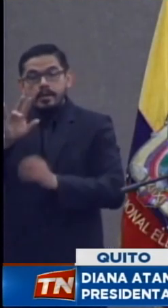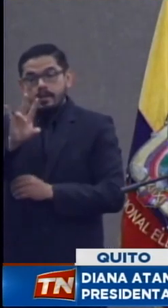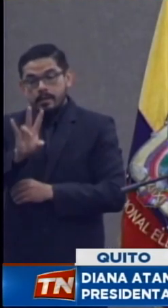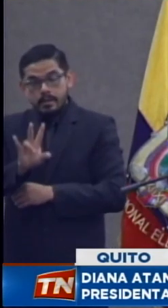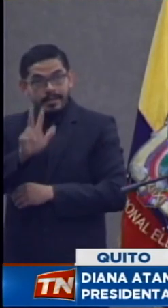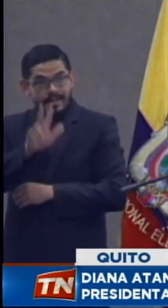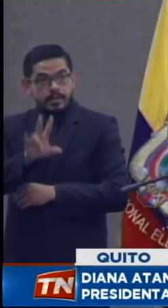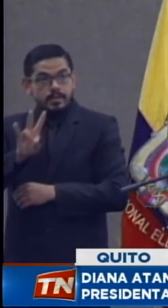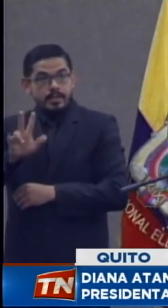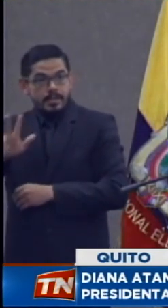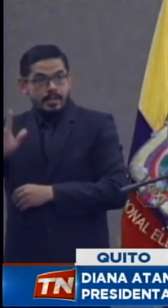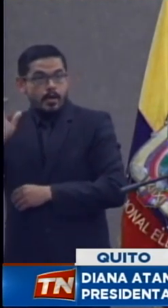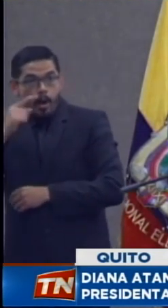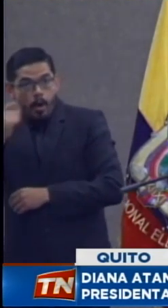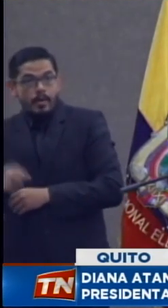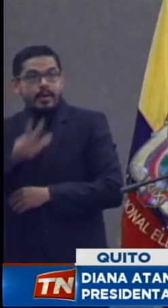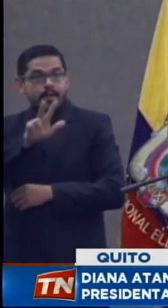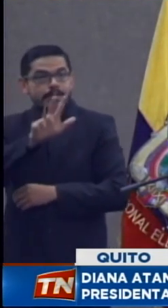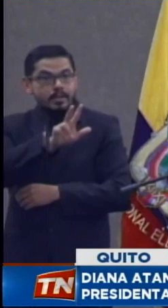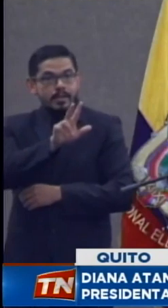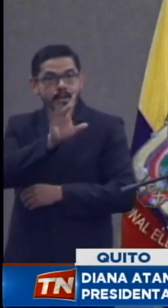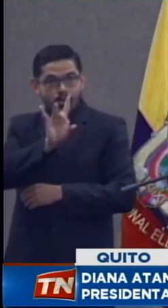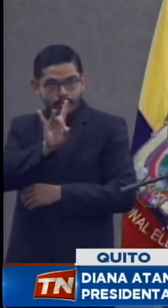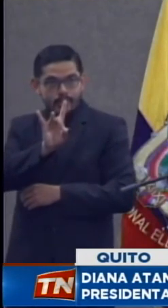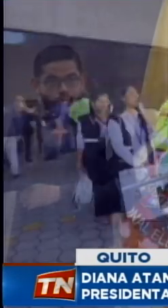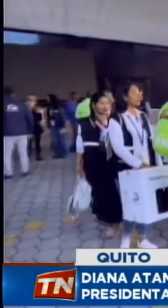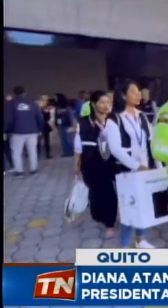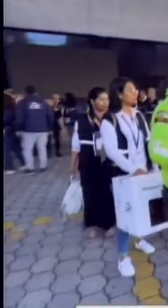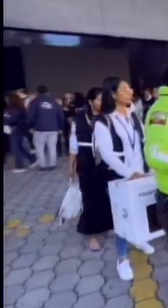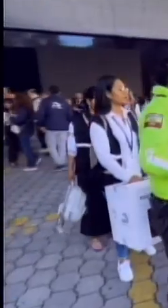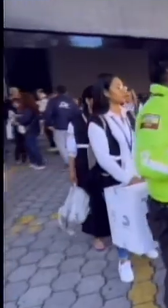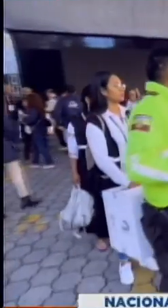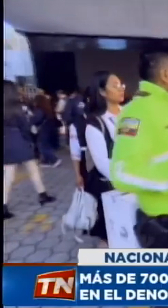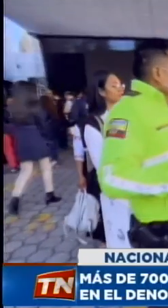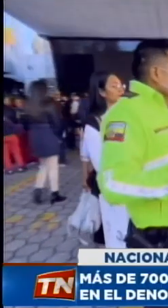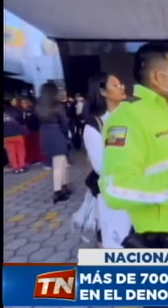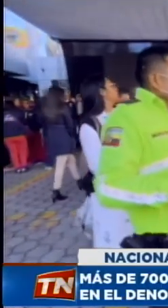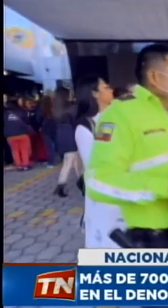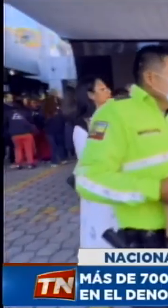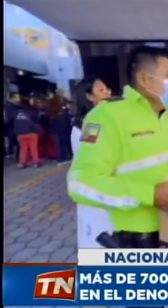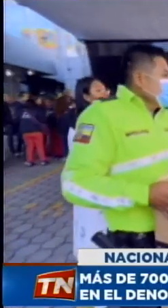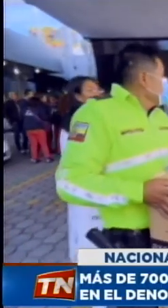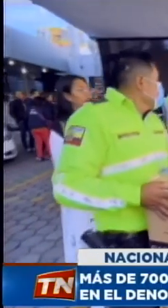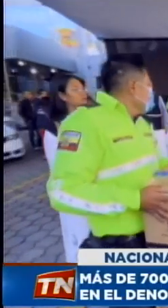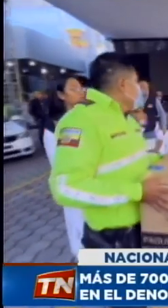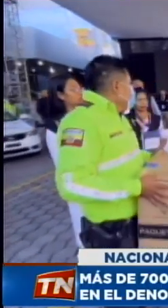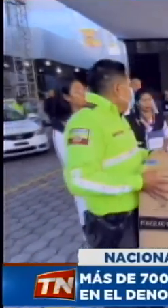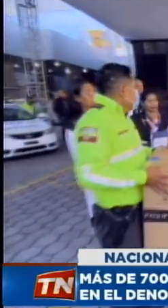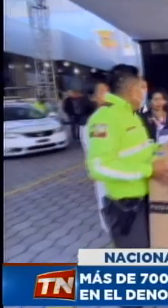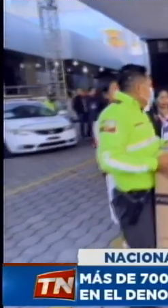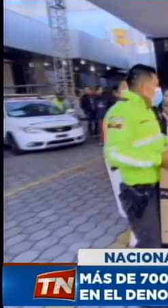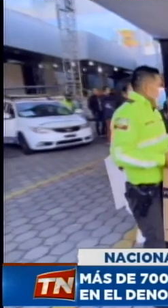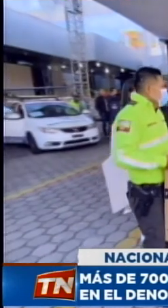hombres y 338 mujeres en todo el país. Una vez finalizado el circuito de visitas, la